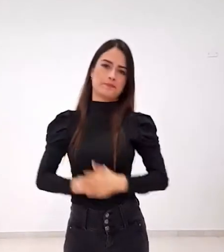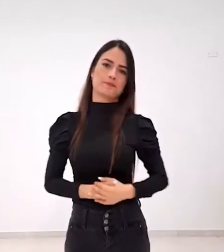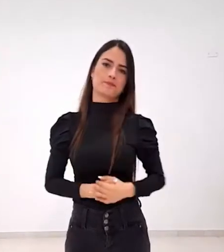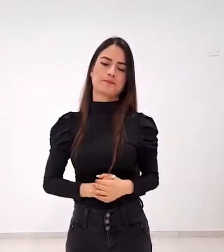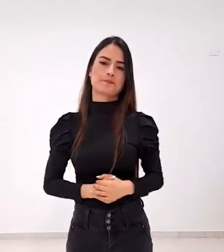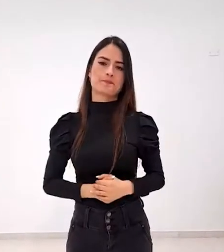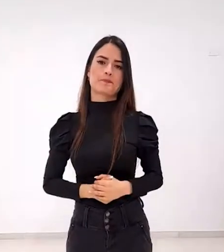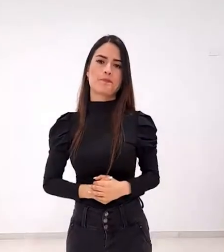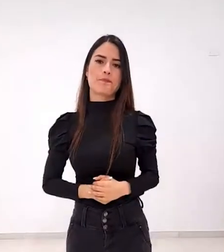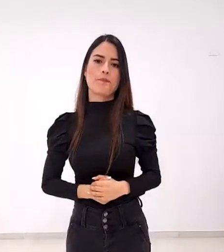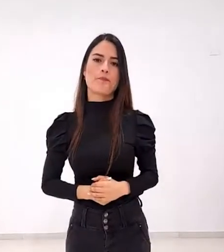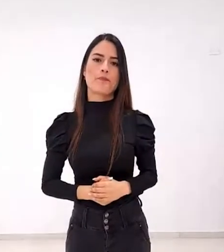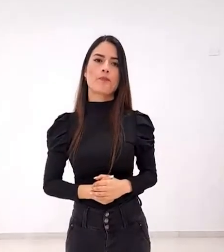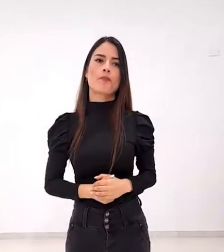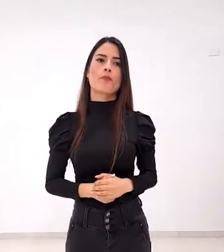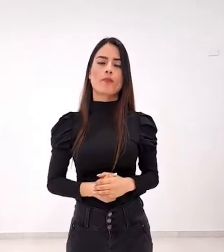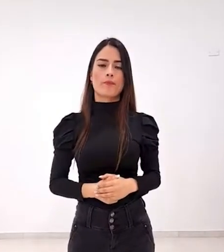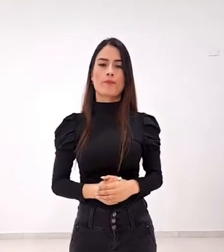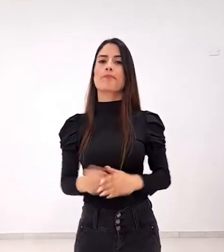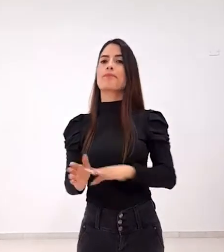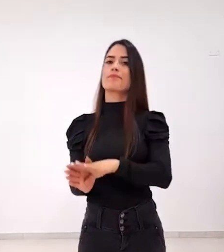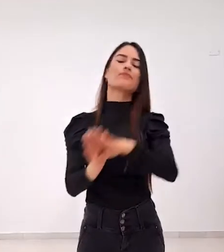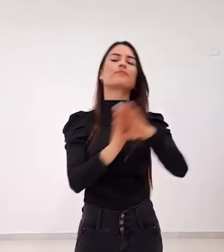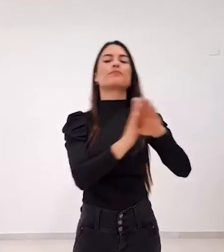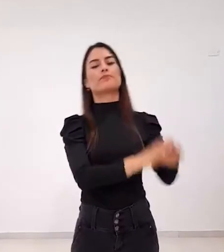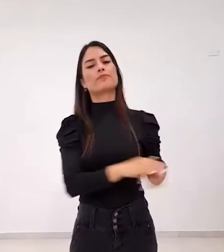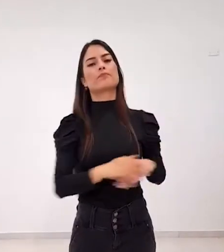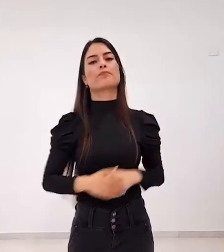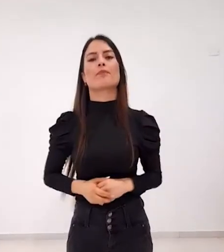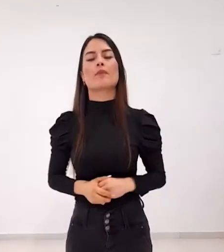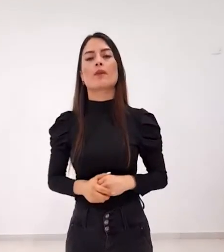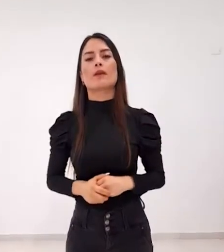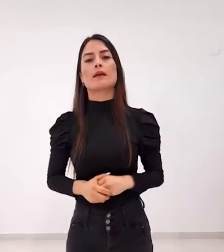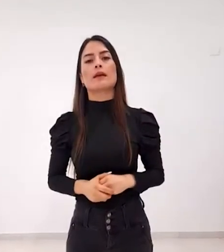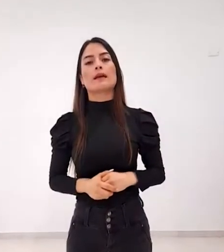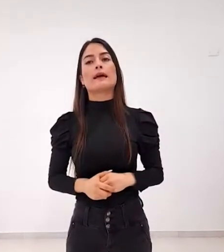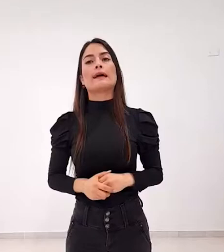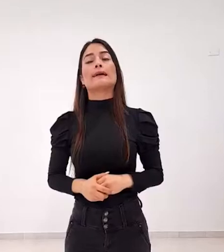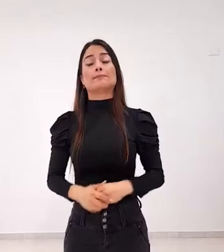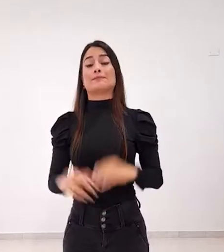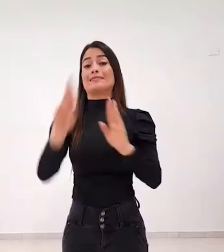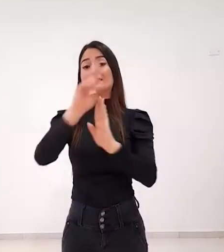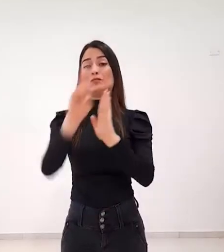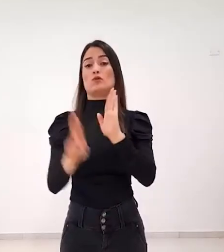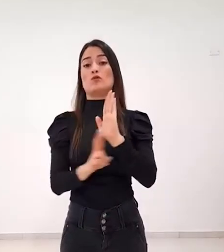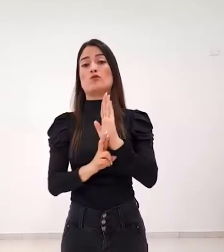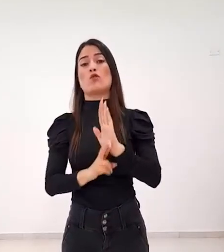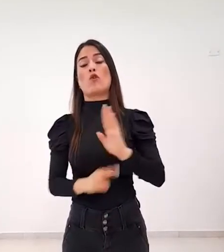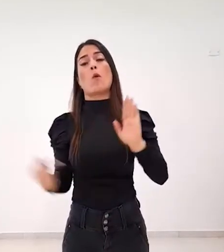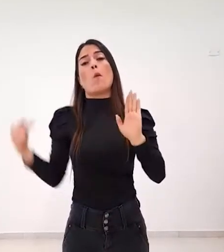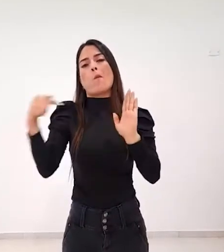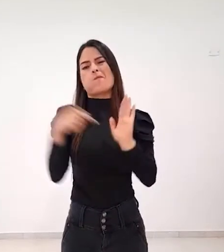el tercer bloque es la nueva resolución